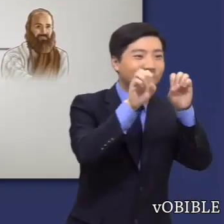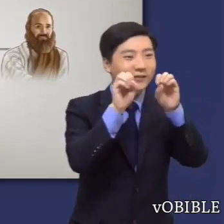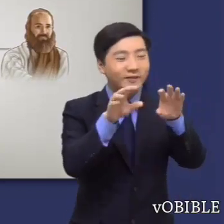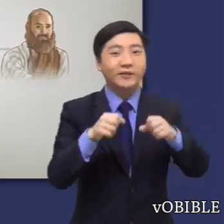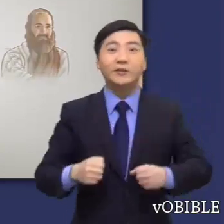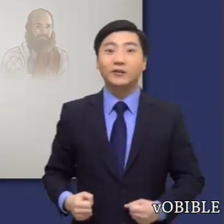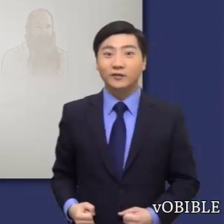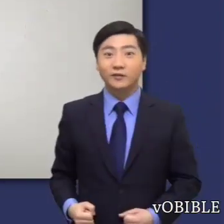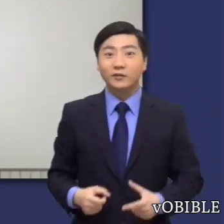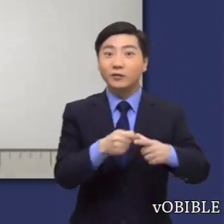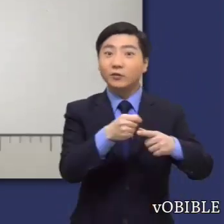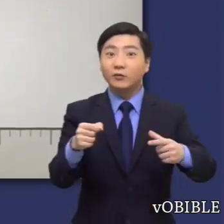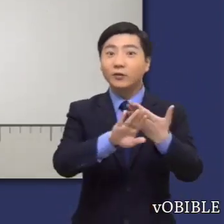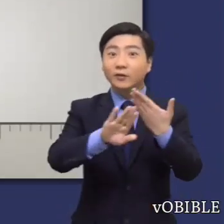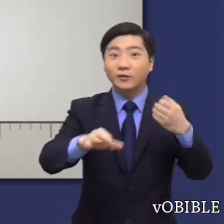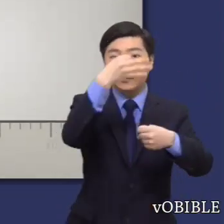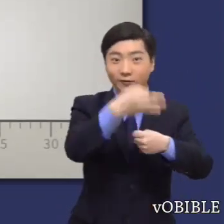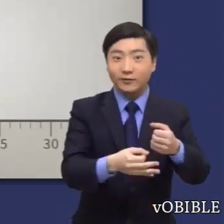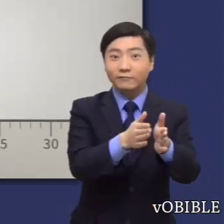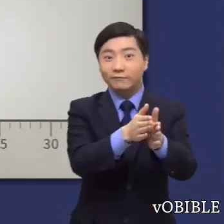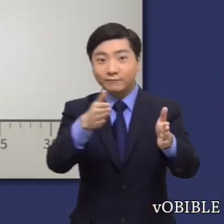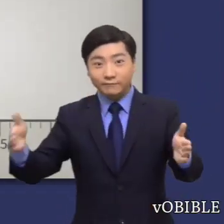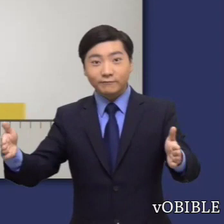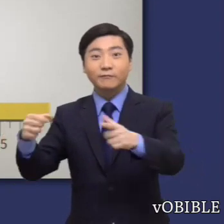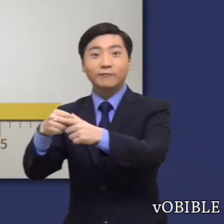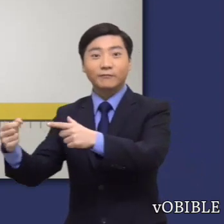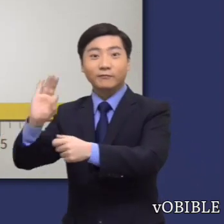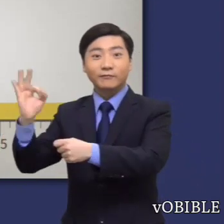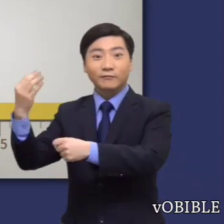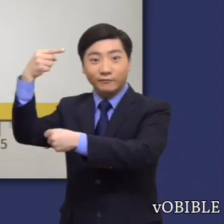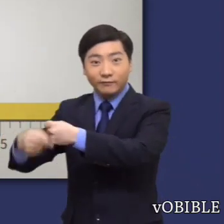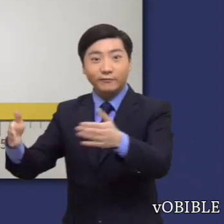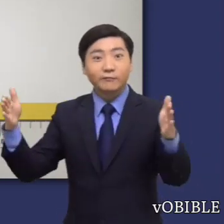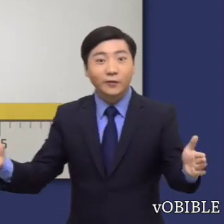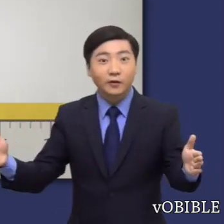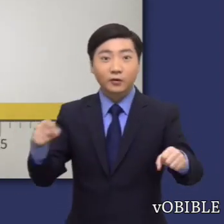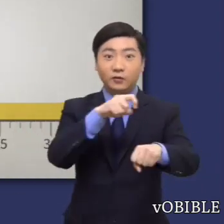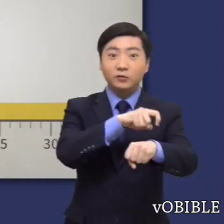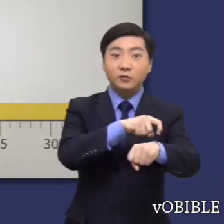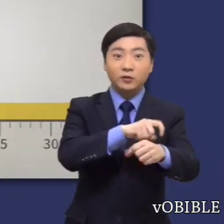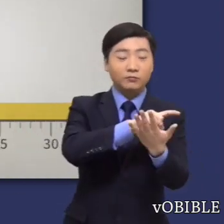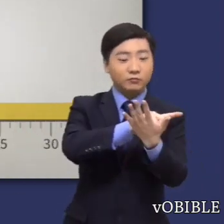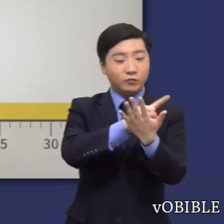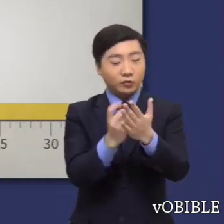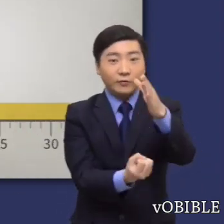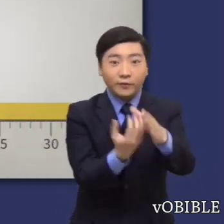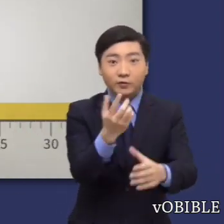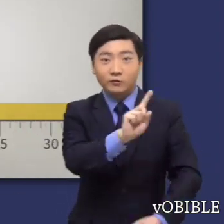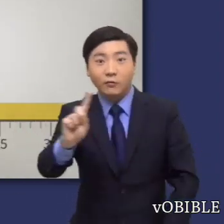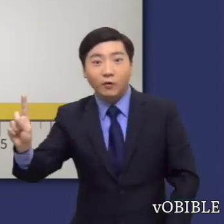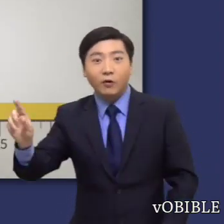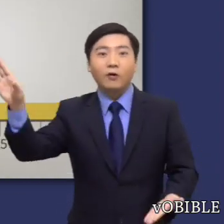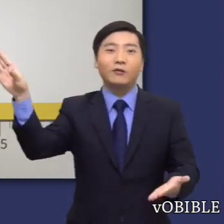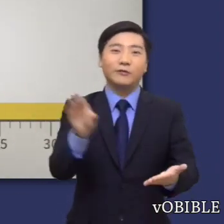去各地传道。路加记述公元前三年至公元33年发生的事件，他